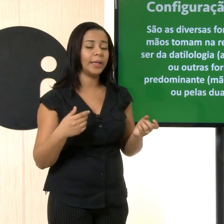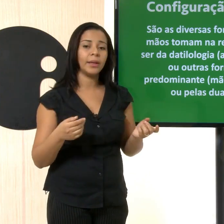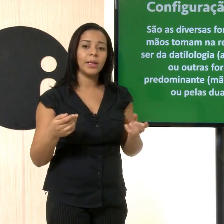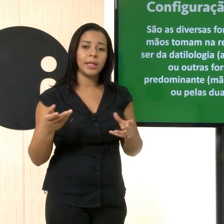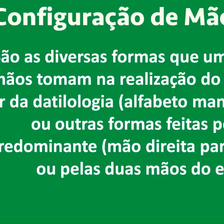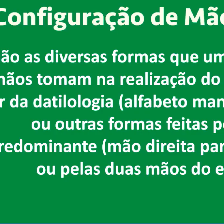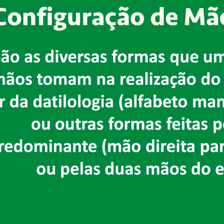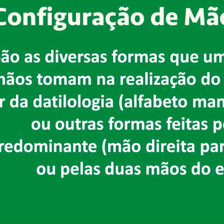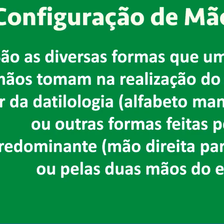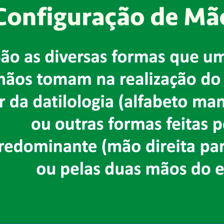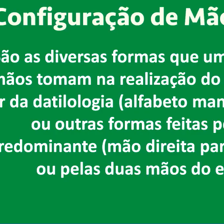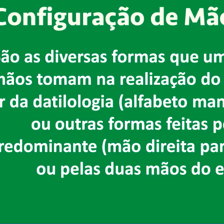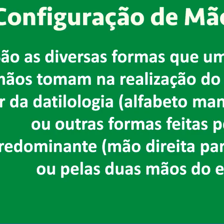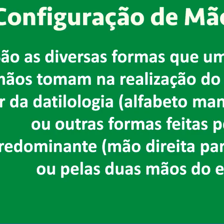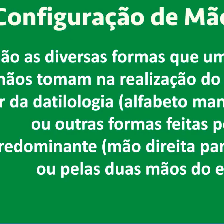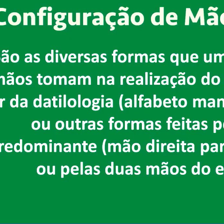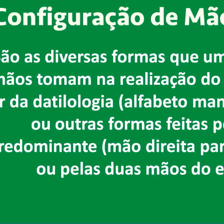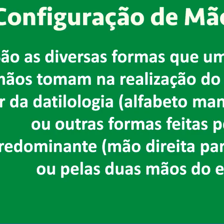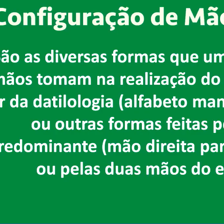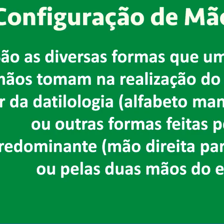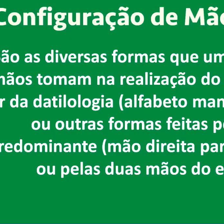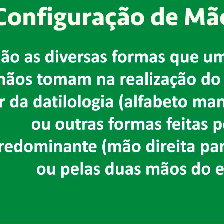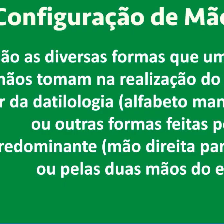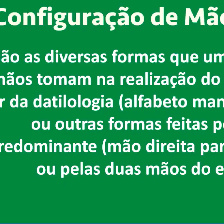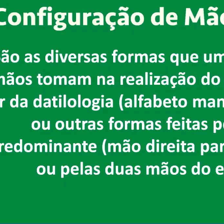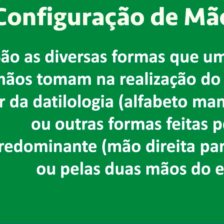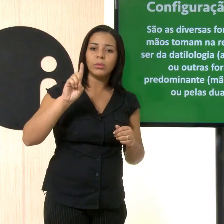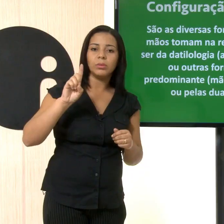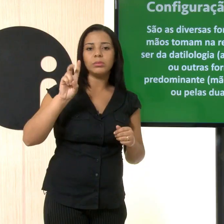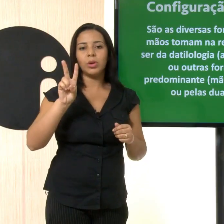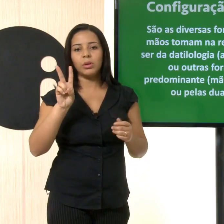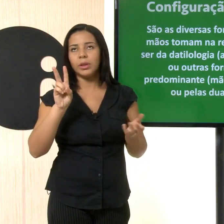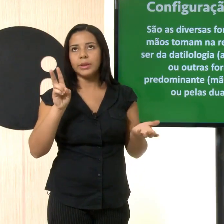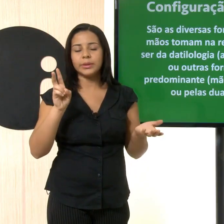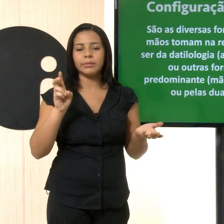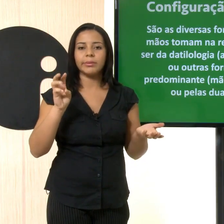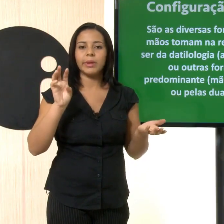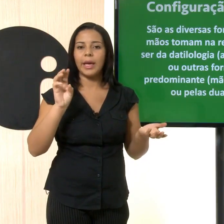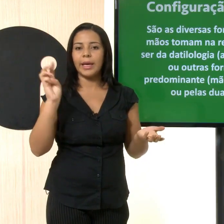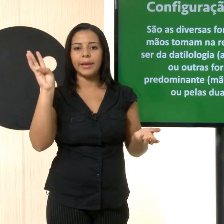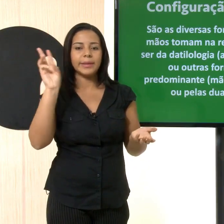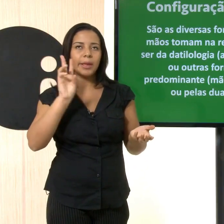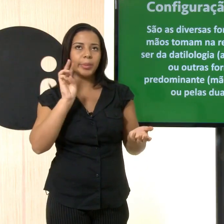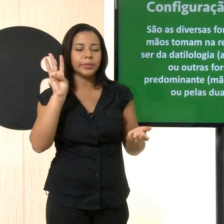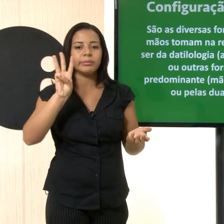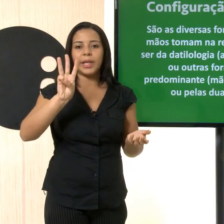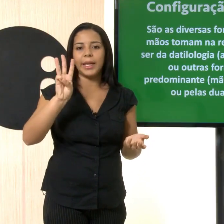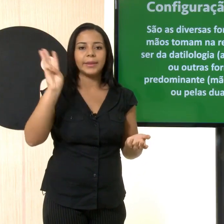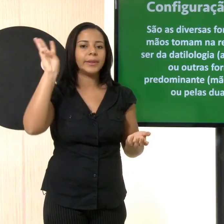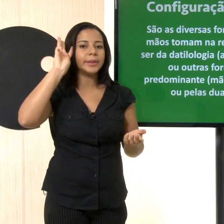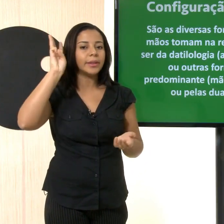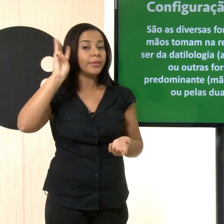Também números. Exemplo, número 1, 2, exemplo, 3,